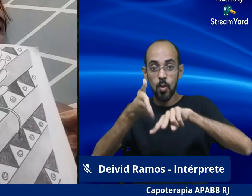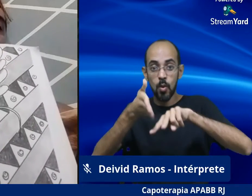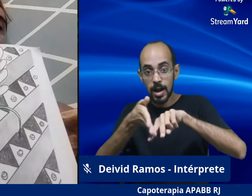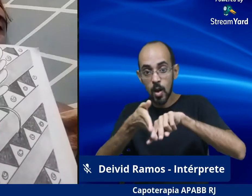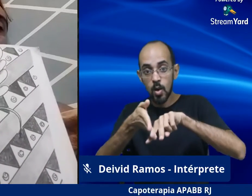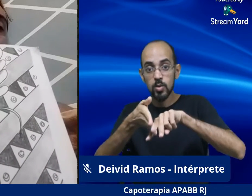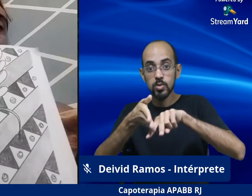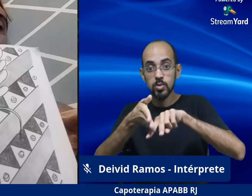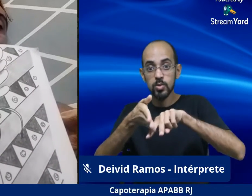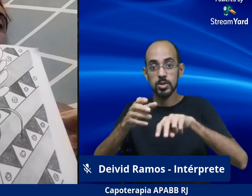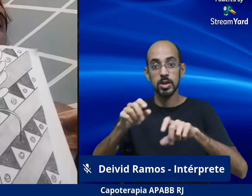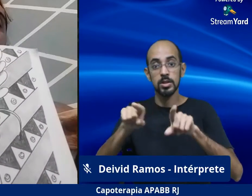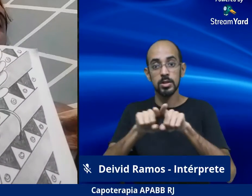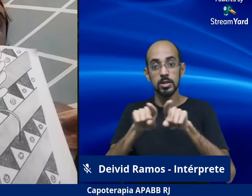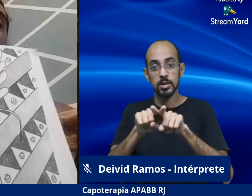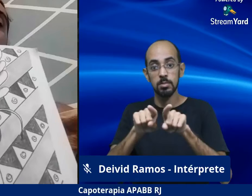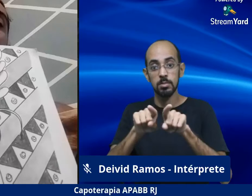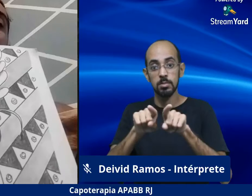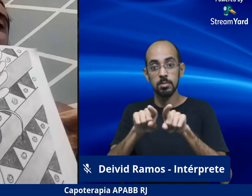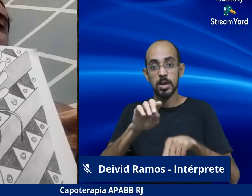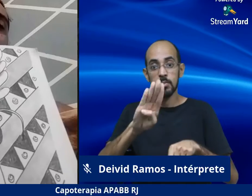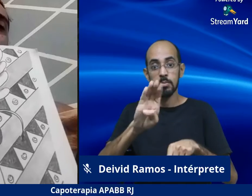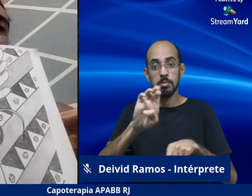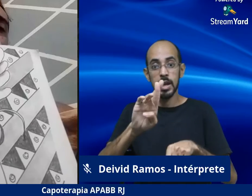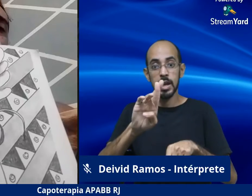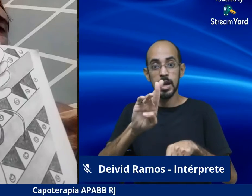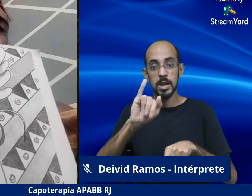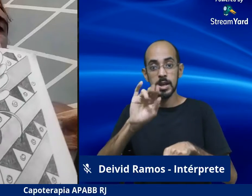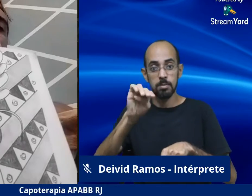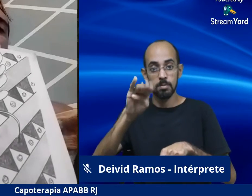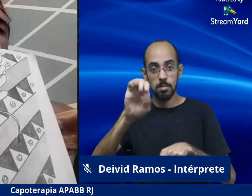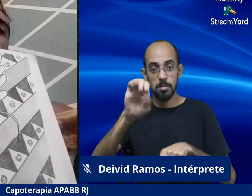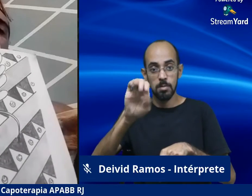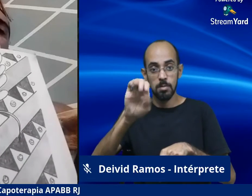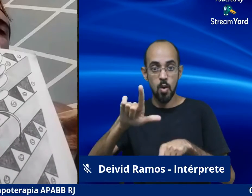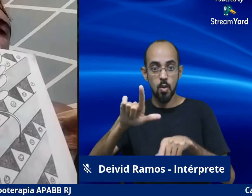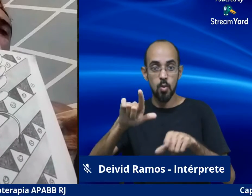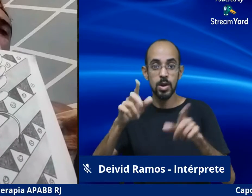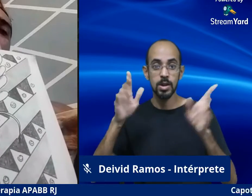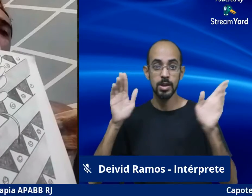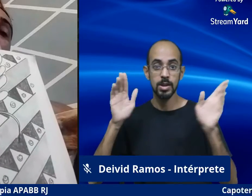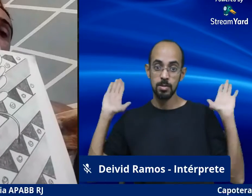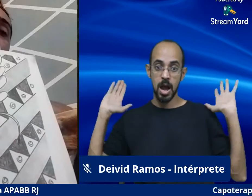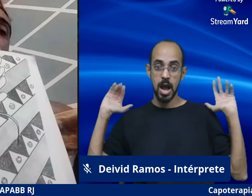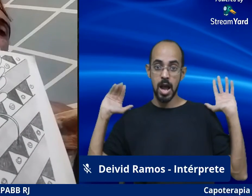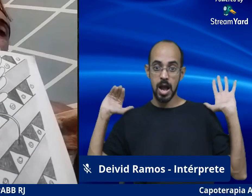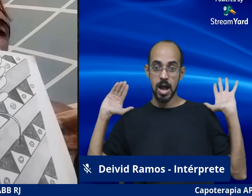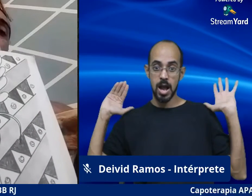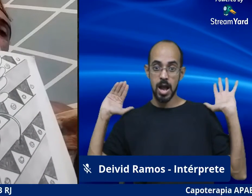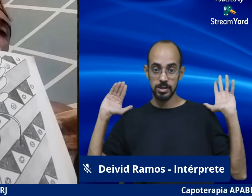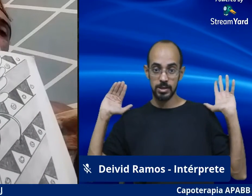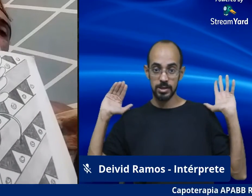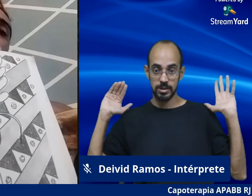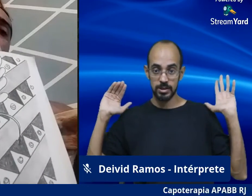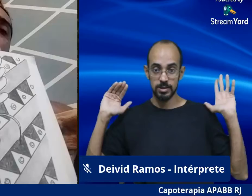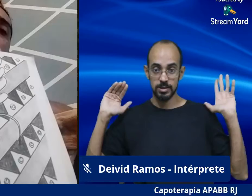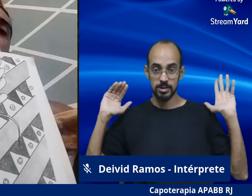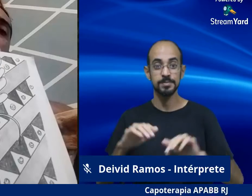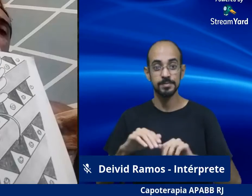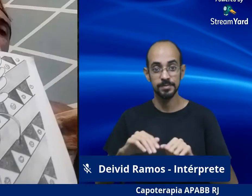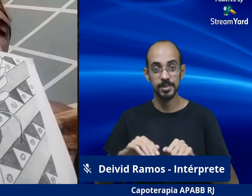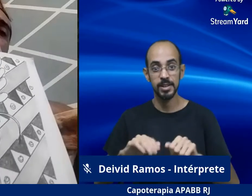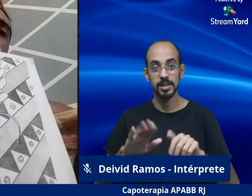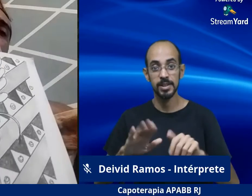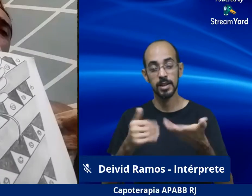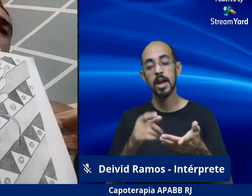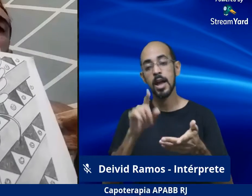birimbau, um pandeiro, e ele tem uma asa, né, atrás dele. Né? Então, né,